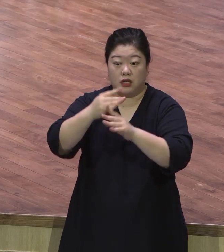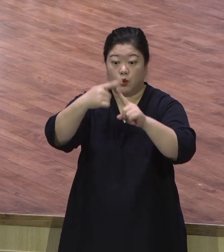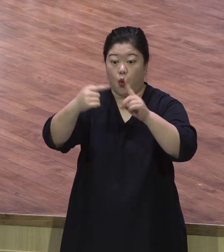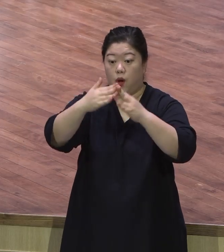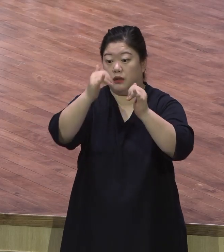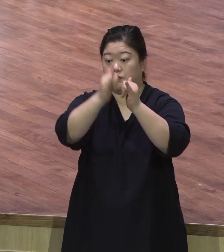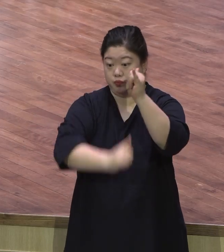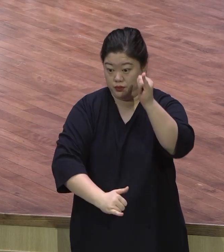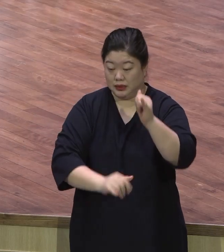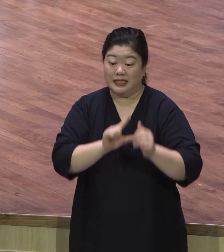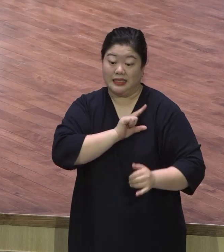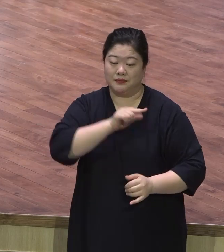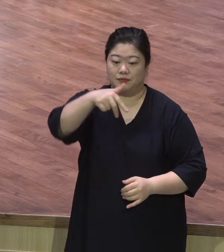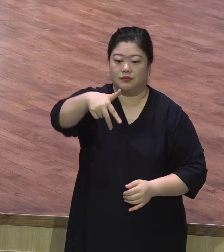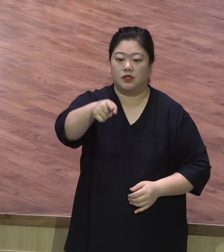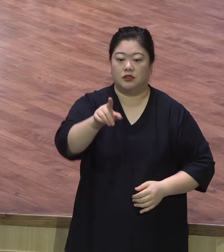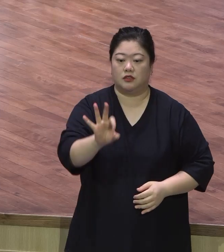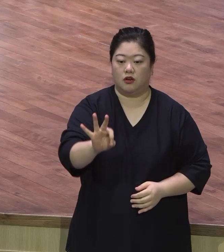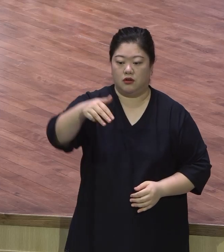정찬유장마